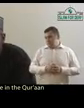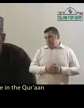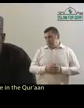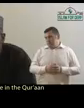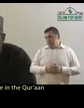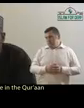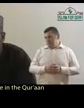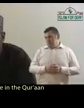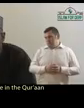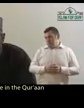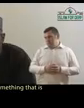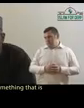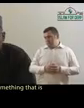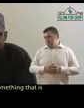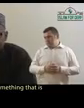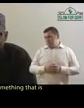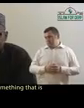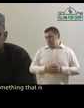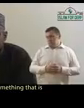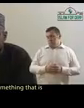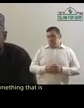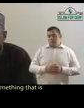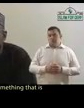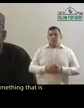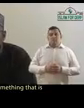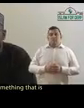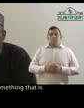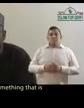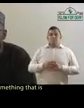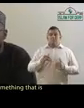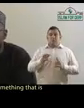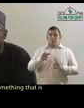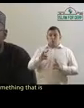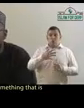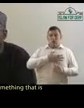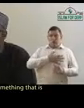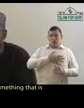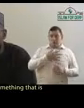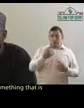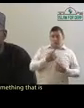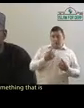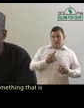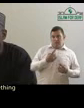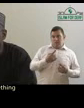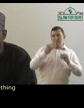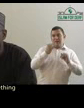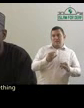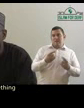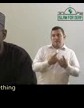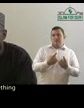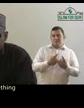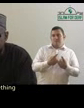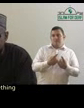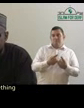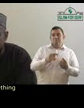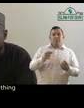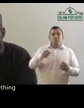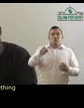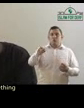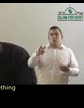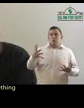تحبوا شيئا وهو شر لكم. It may be that you like something, but it's bad for you. And it